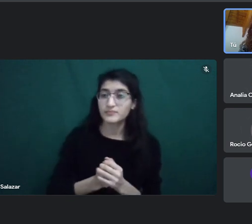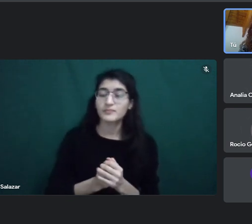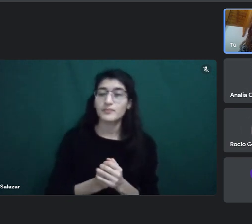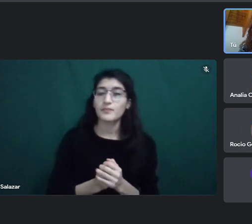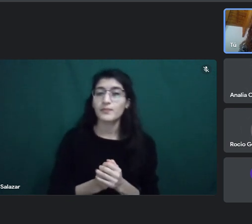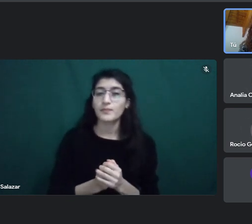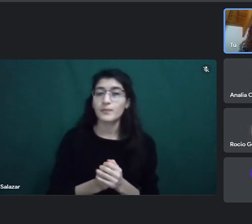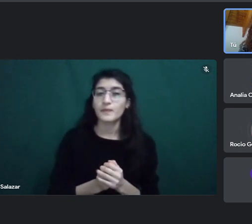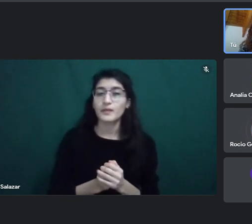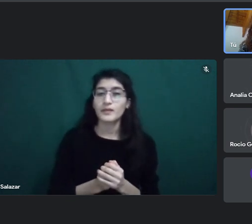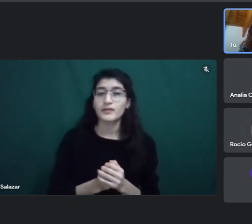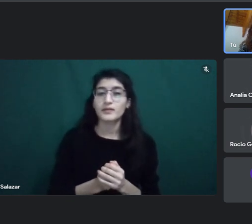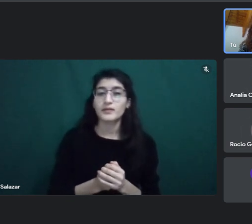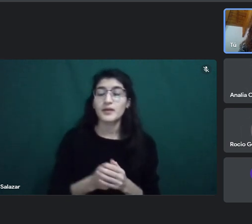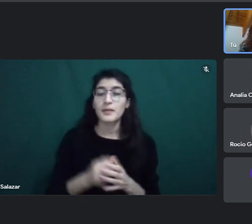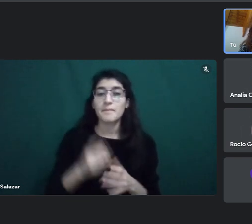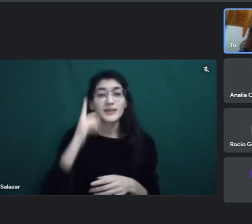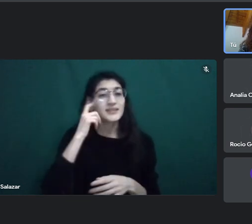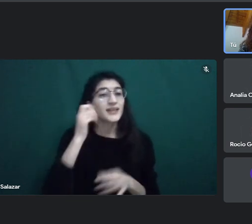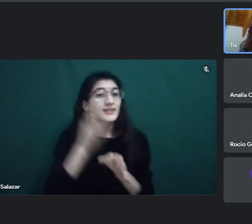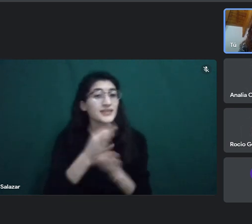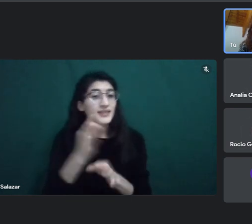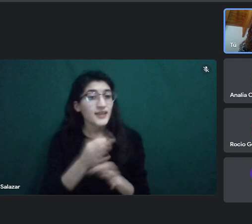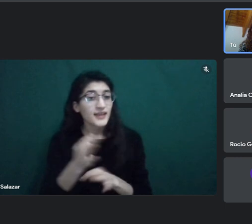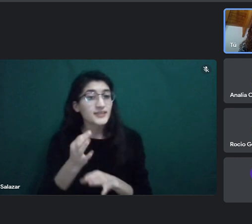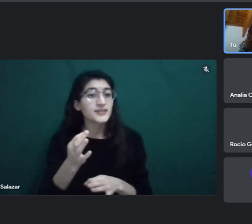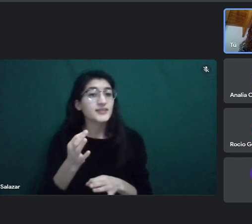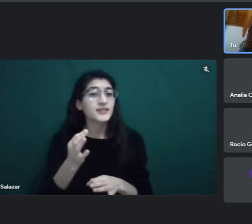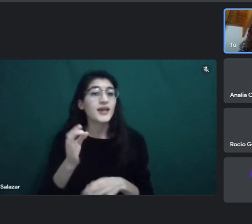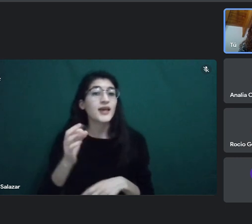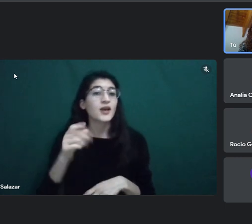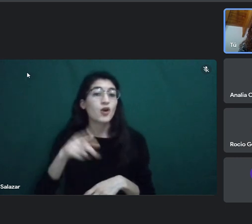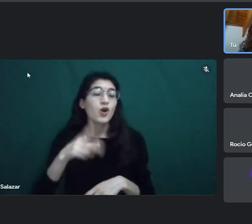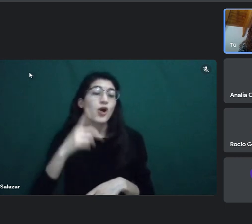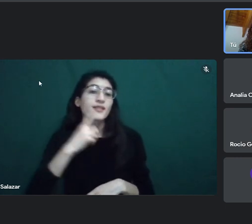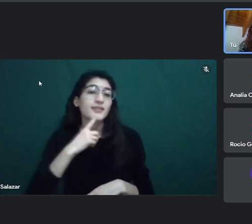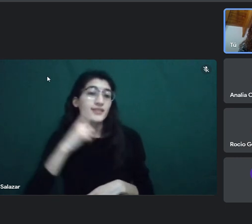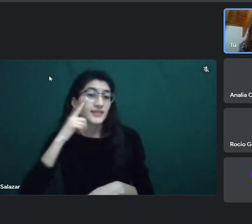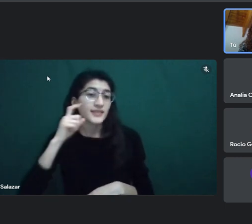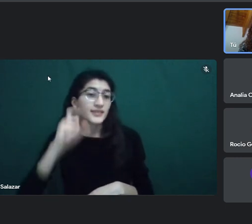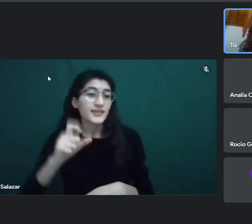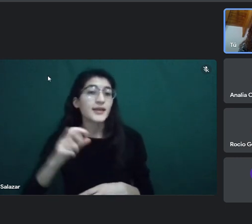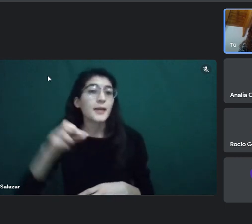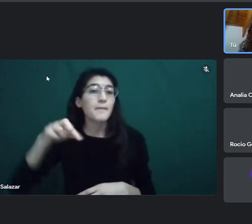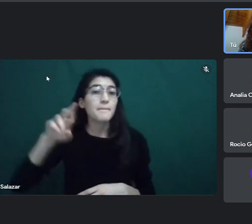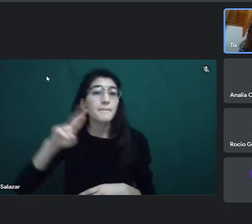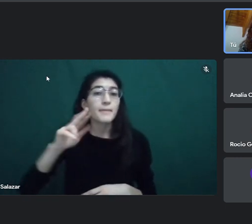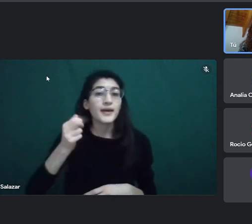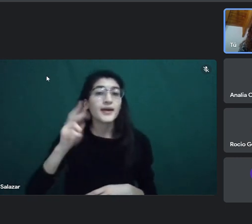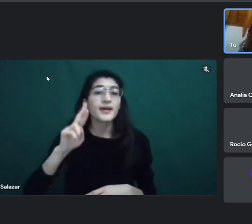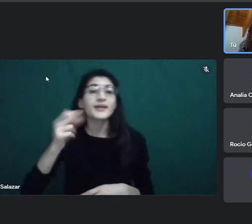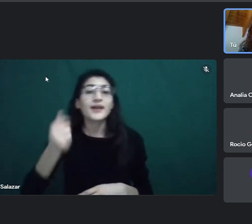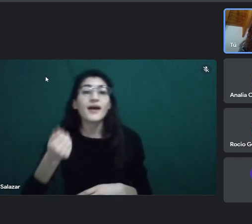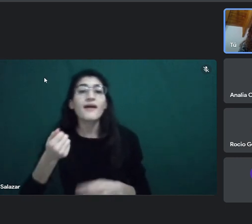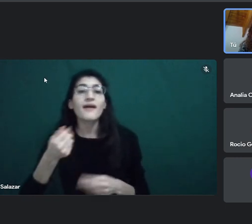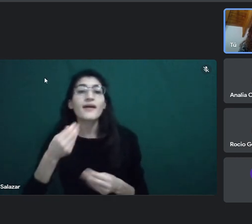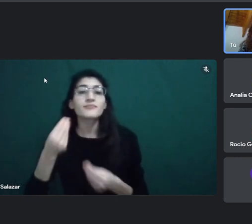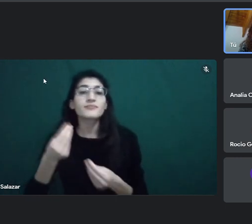TIC para, y acá tenemos otro bloque, the planning period. ¿Cuál es el núcleo?